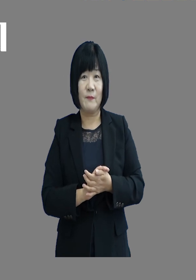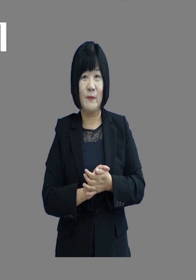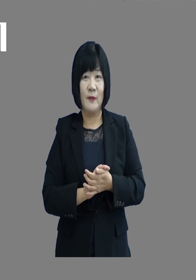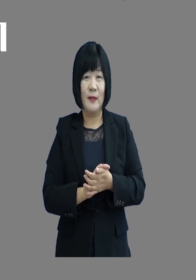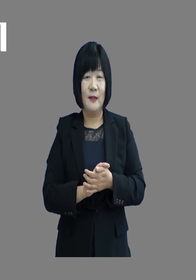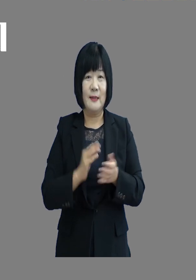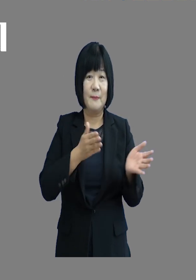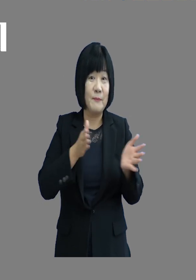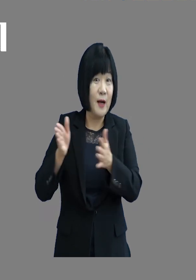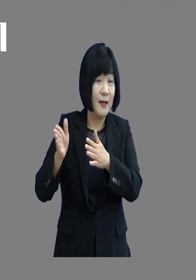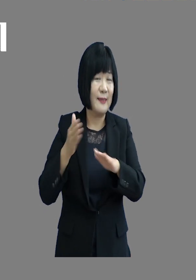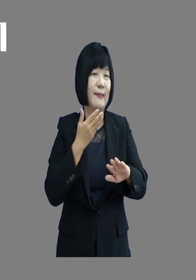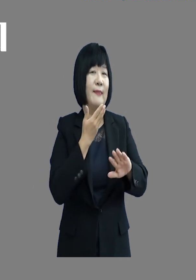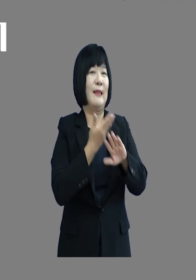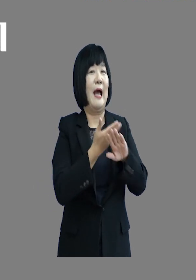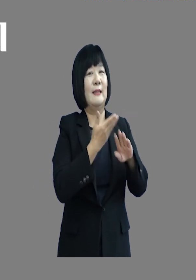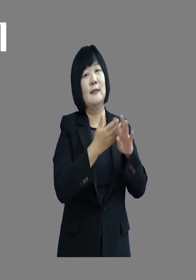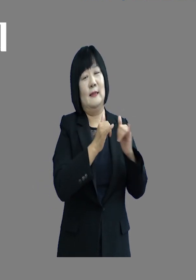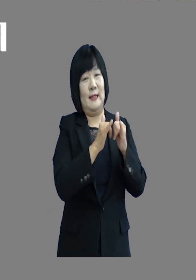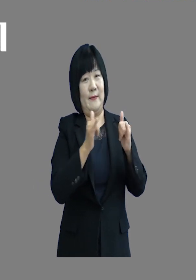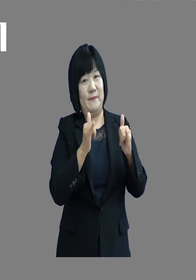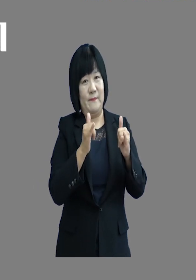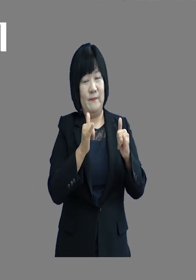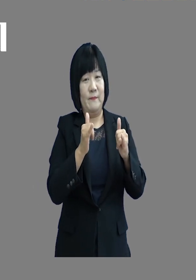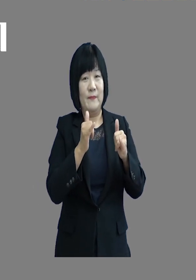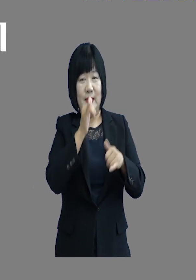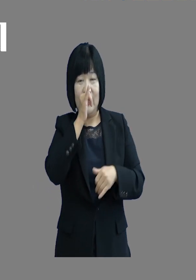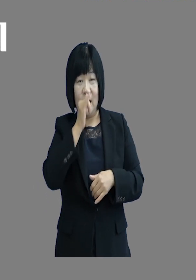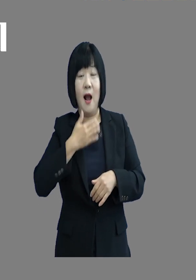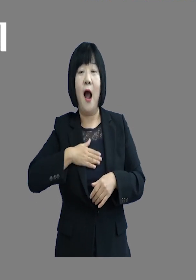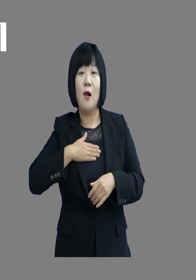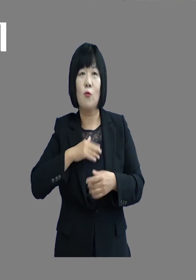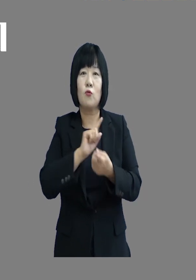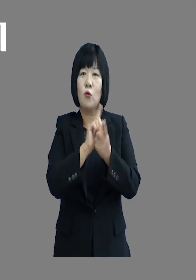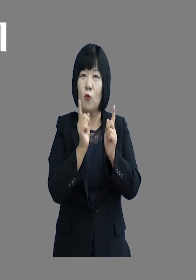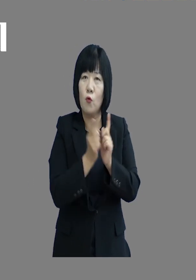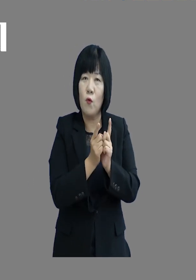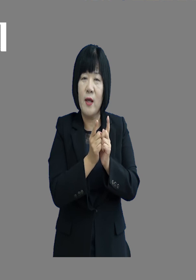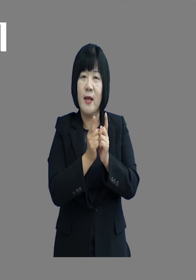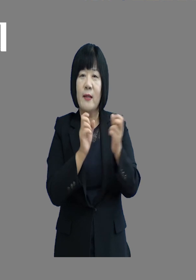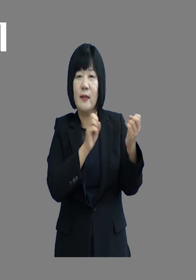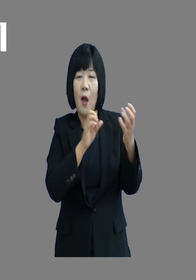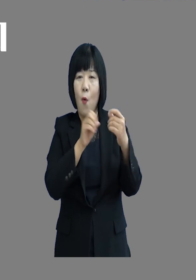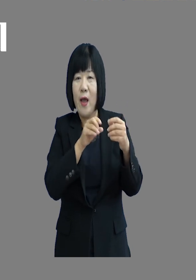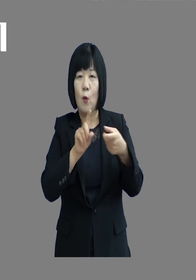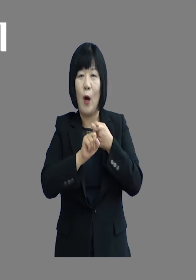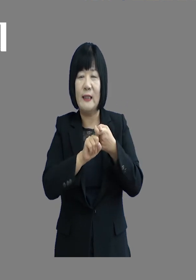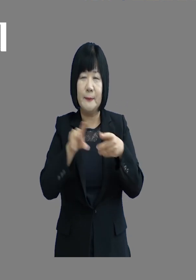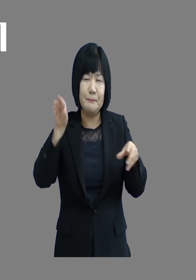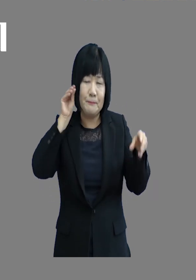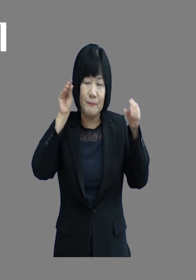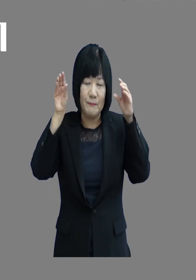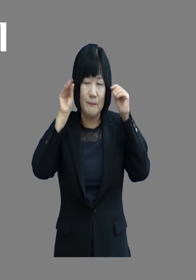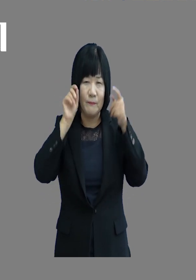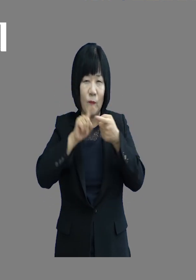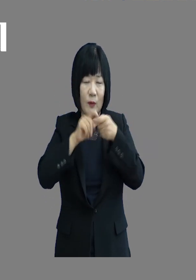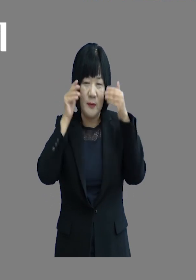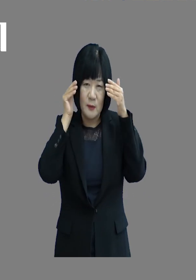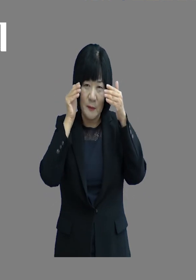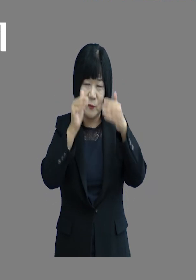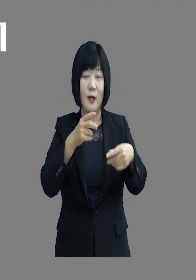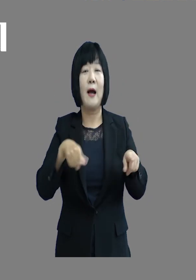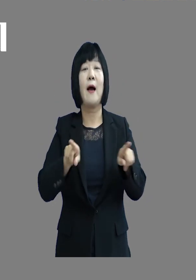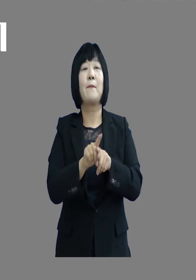말하는 사람들이 있다는 걸 알고 서로의 이야기에 관심을 갖는 것, 바로 그것이 서로의 언어를 받아들이며